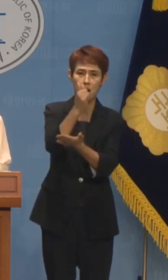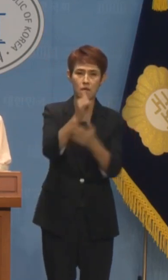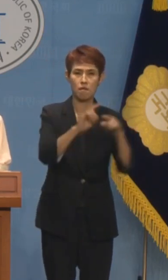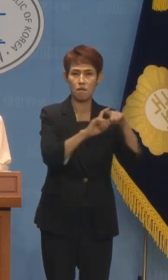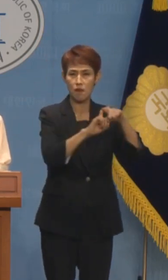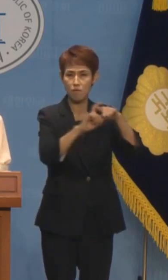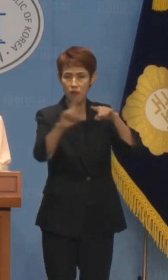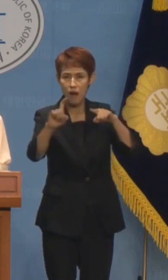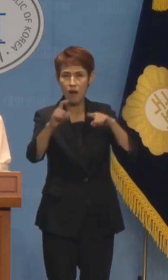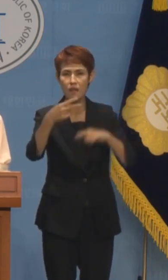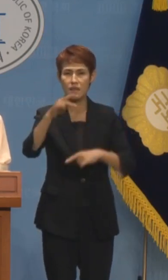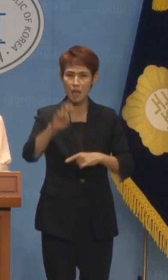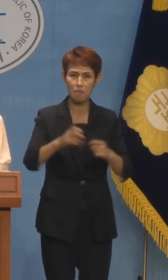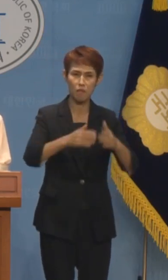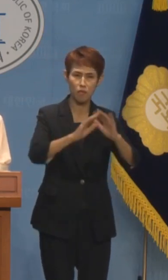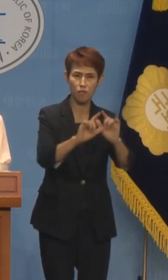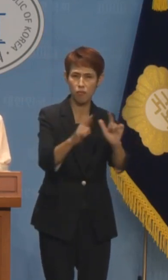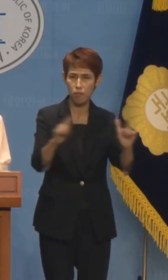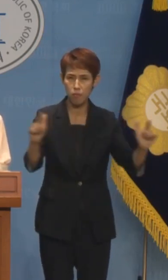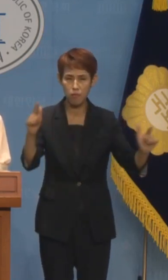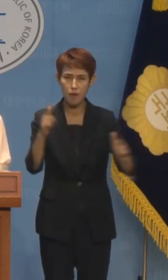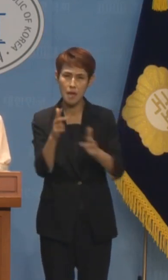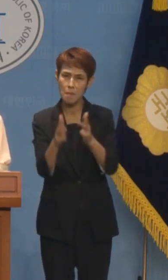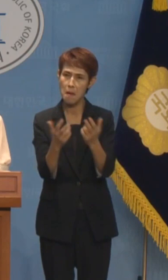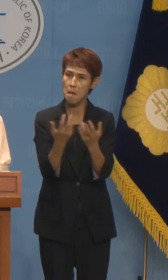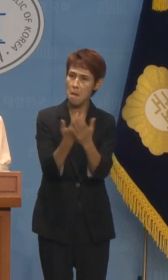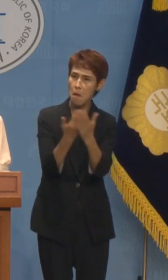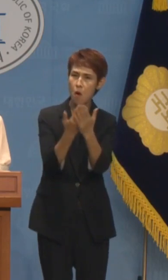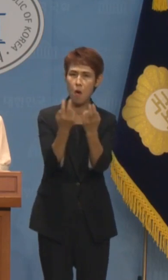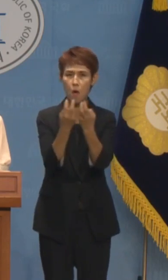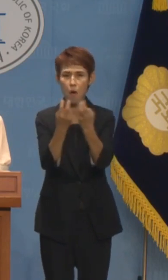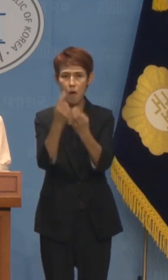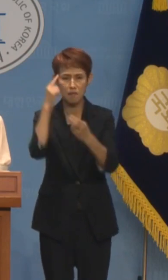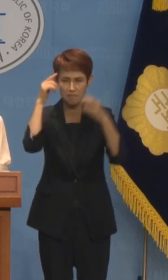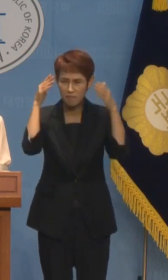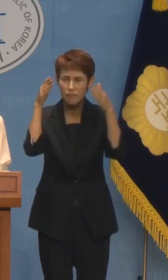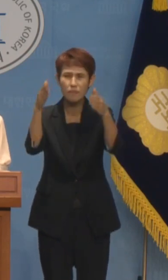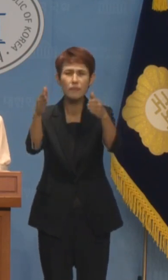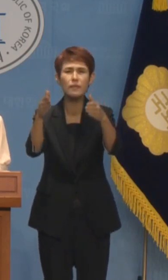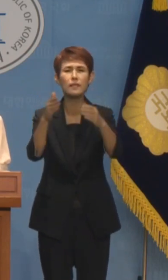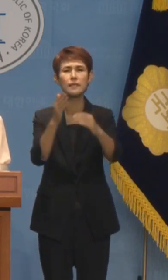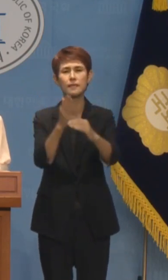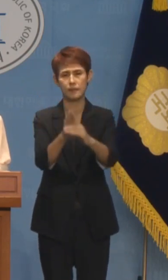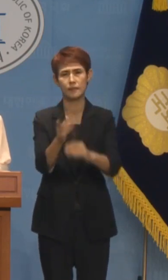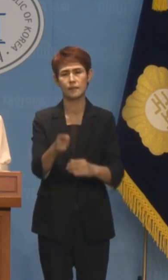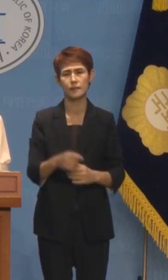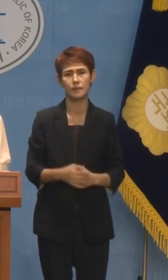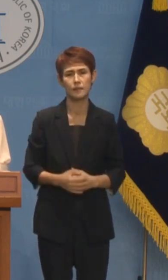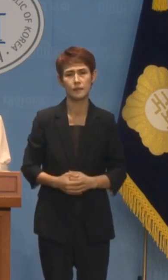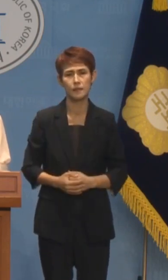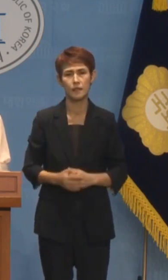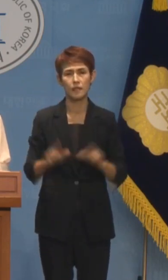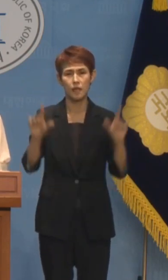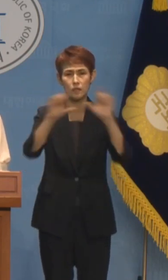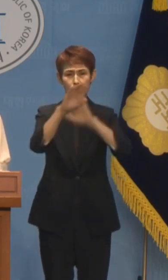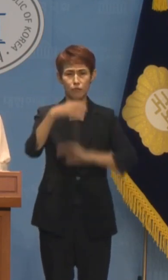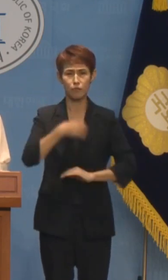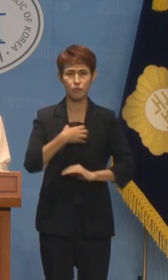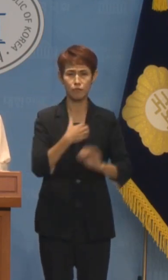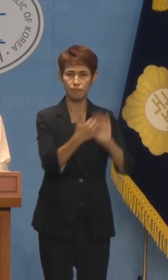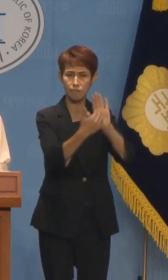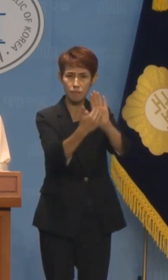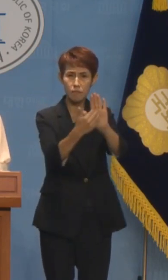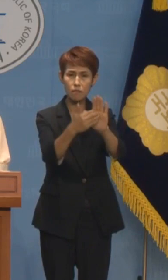댐건설 등의 난개발 토건 사업에 여전히 몰두하고 있습니다 기후위기 대응을